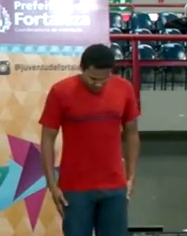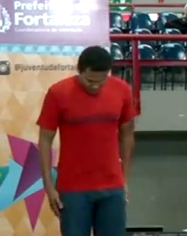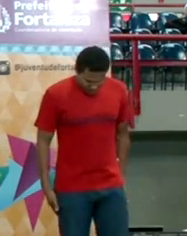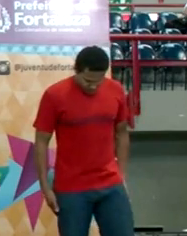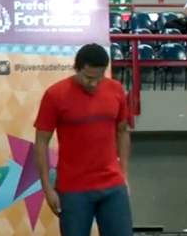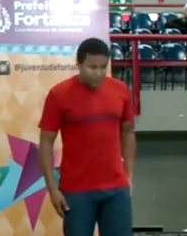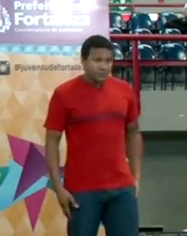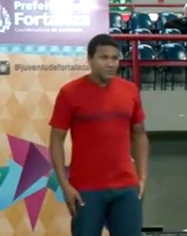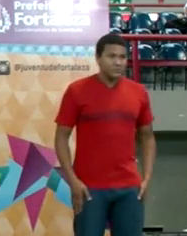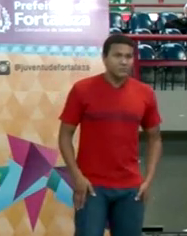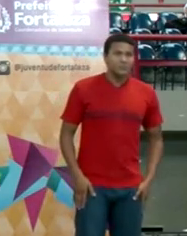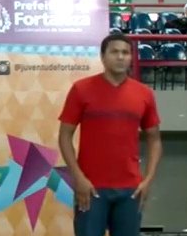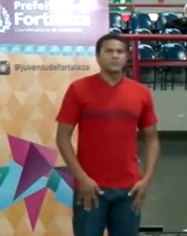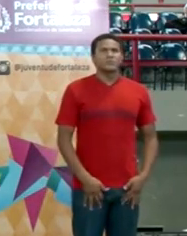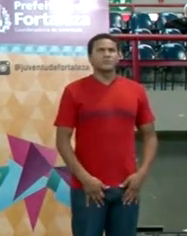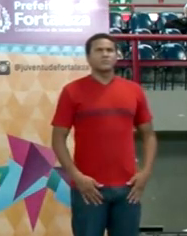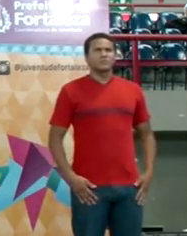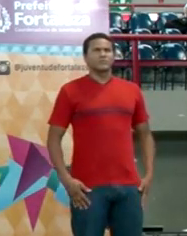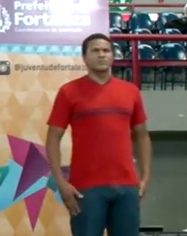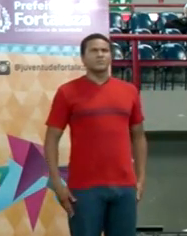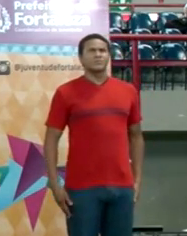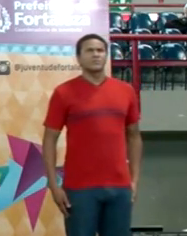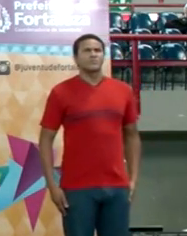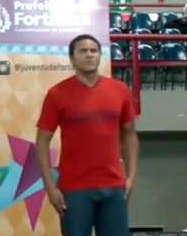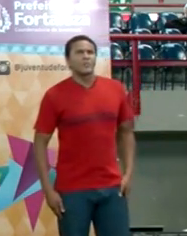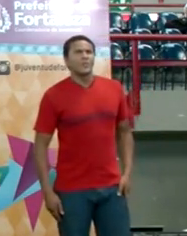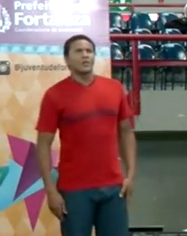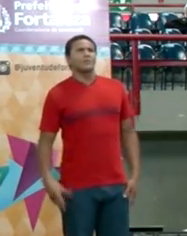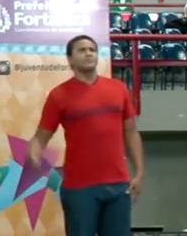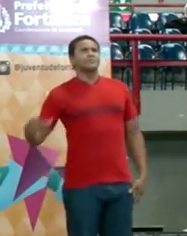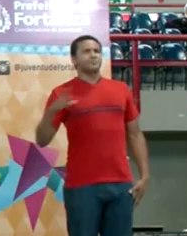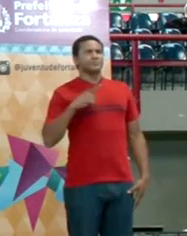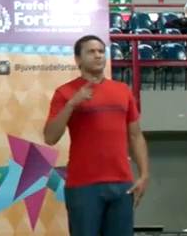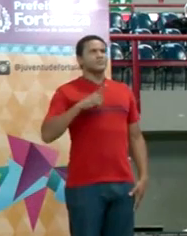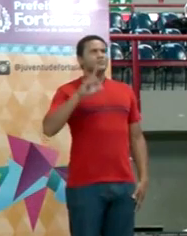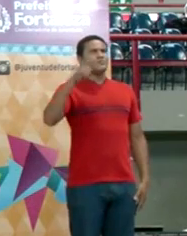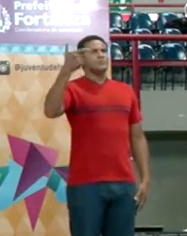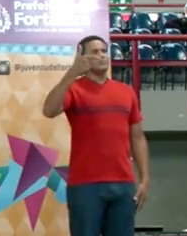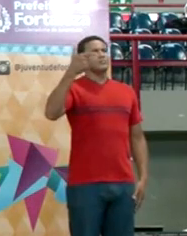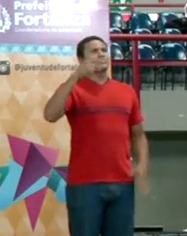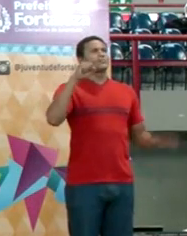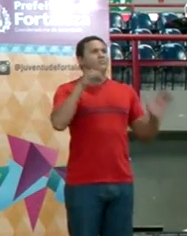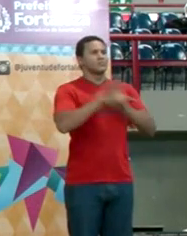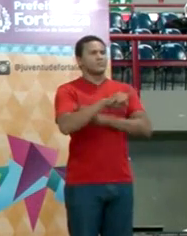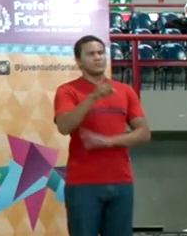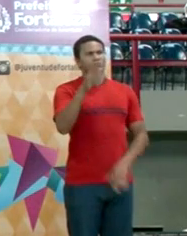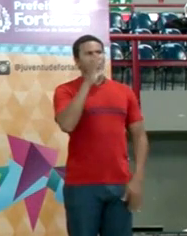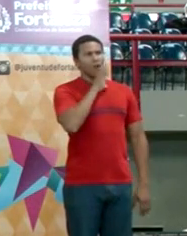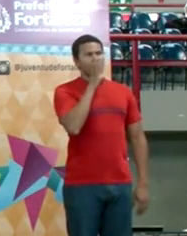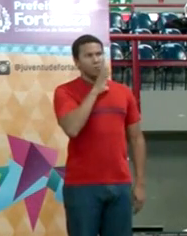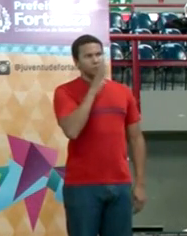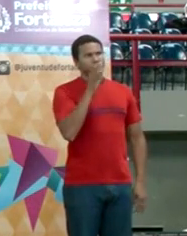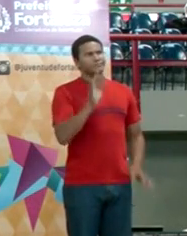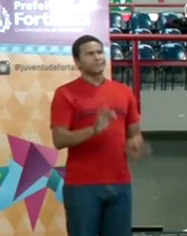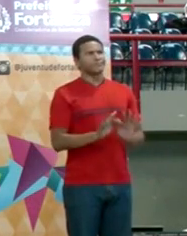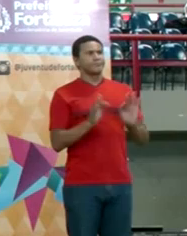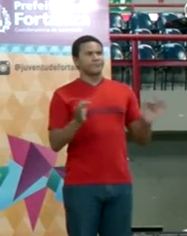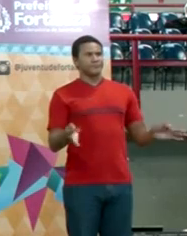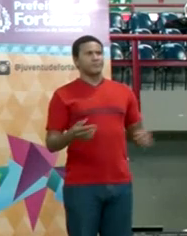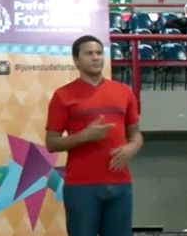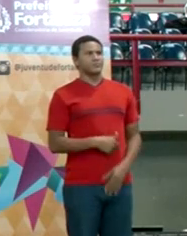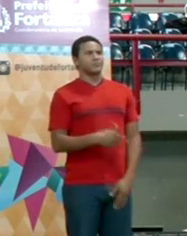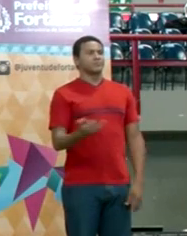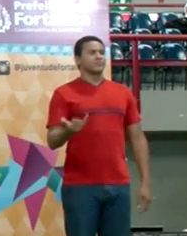Vamos lá para a segunda agora. Bem, a segunda questão, pessoal, é mais rápida, é mais simples. A segunda questão diz para a